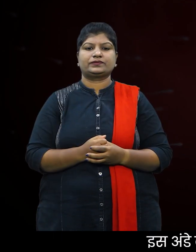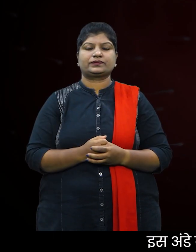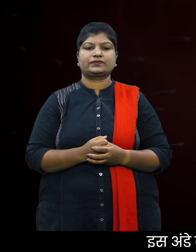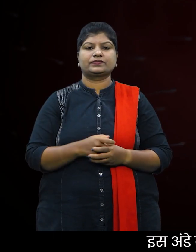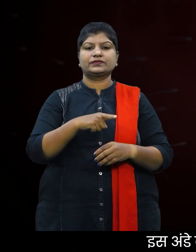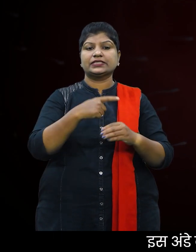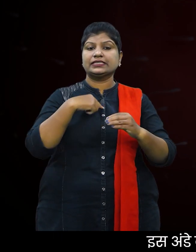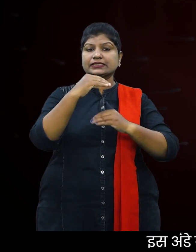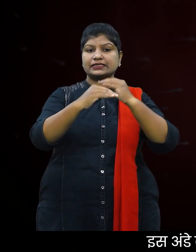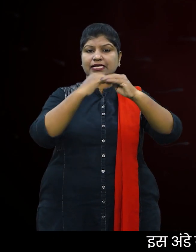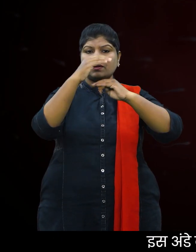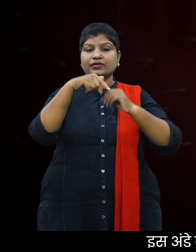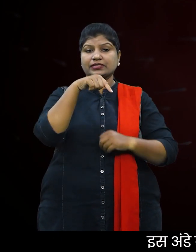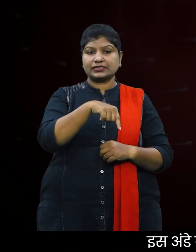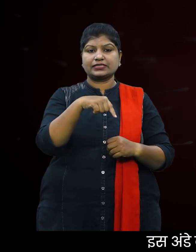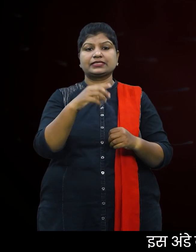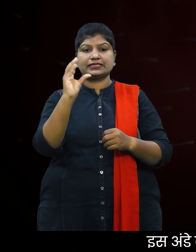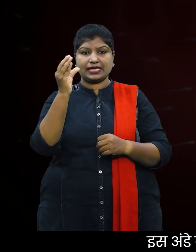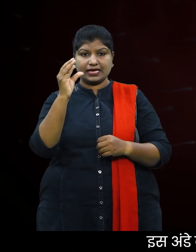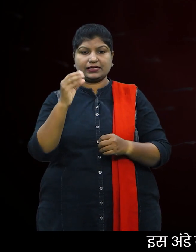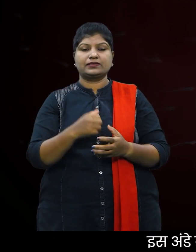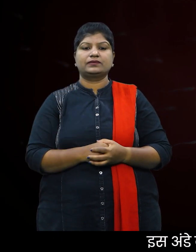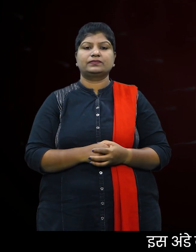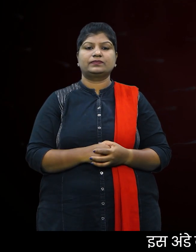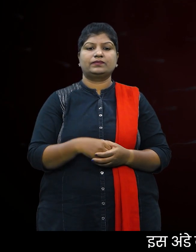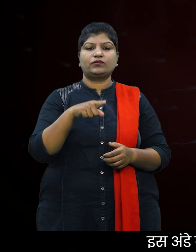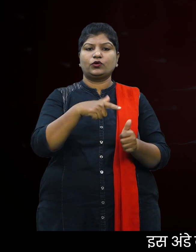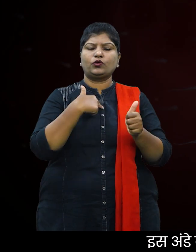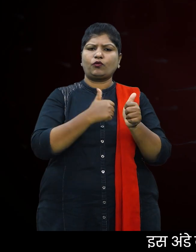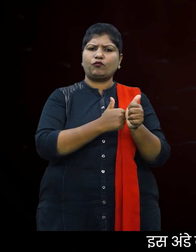इस अंडे का विकास सामान्य रूप से हुआ